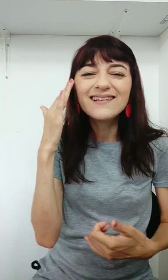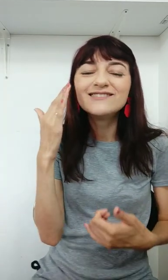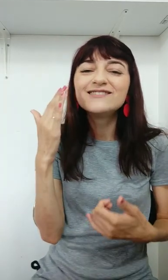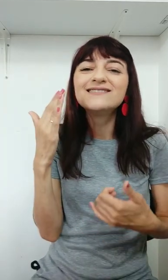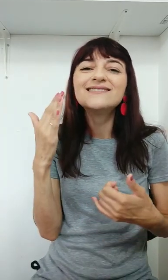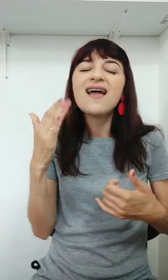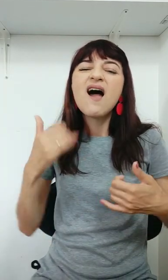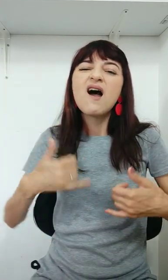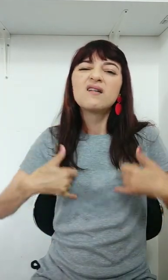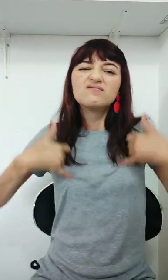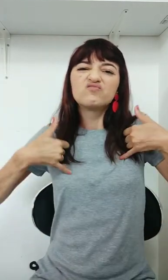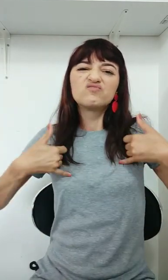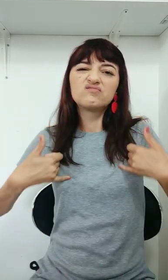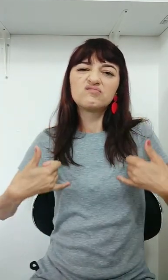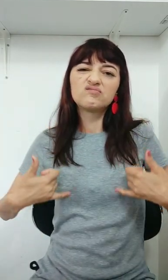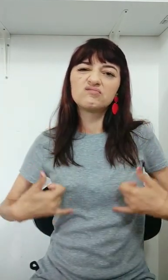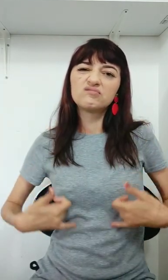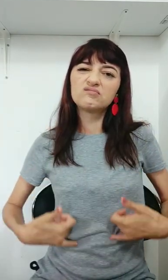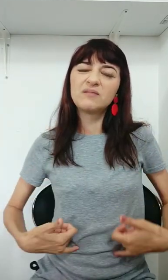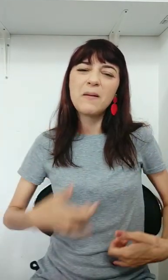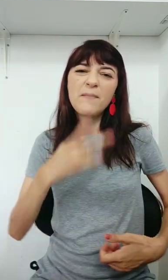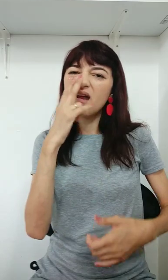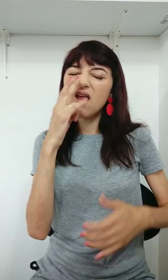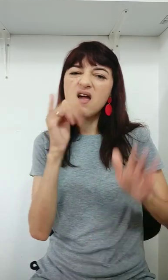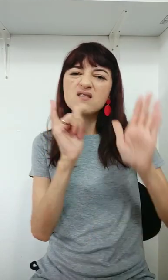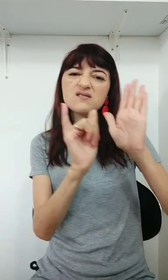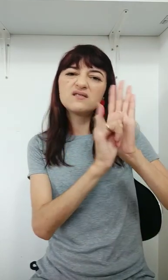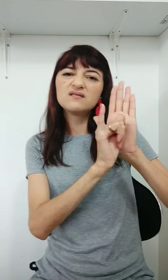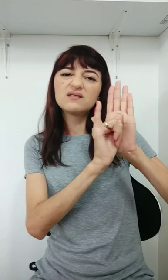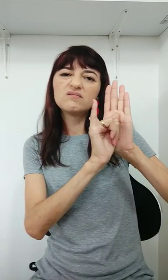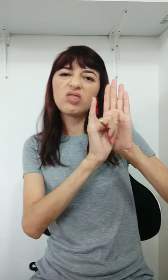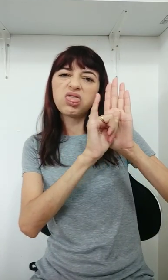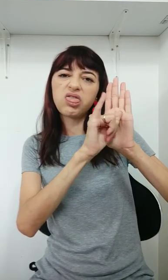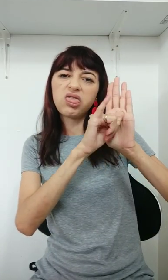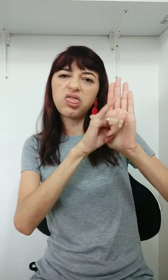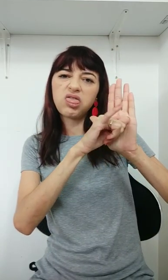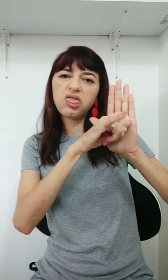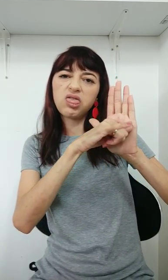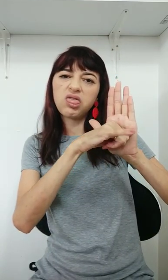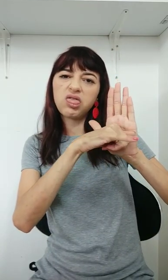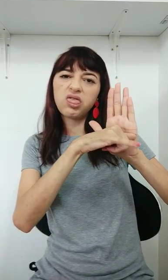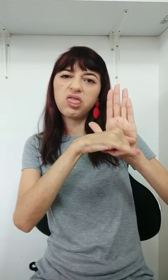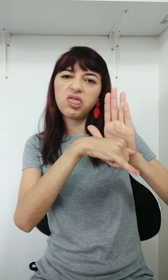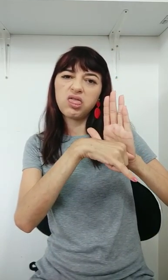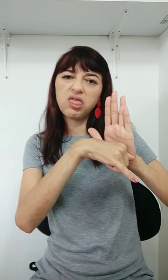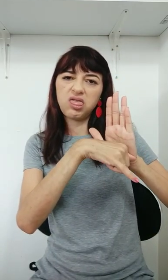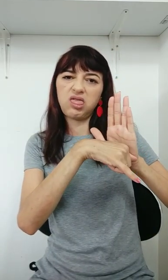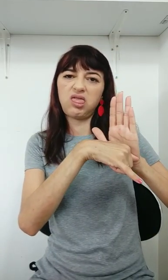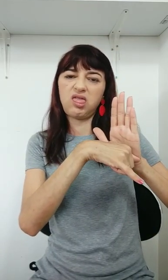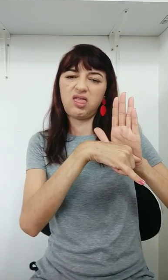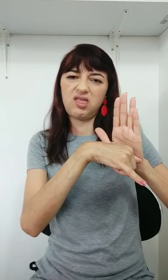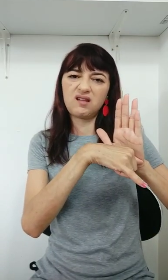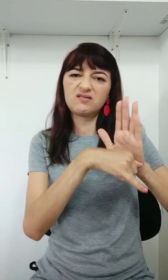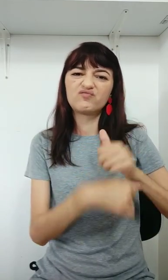como ela nasceu de fato, né? Então, assim, essa identidade está relacionada a isso. E quando essa pessoa não se aceita como ela